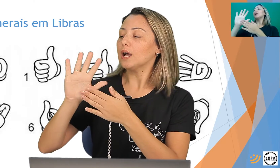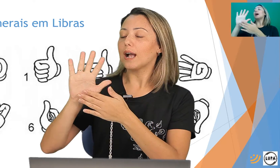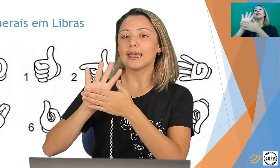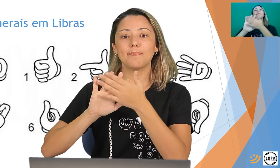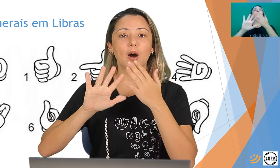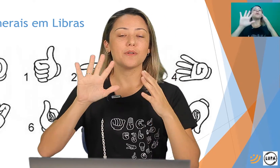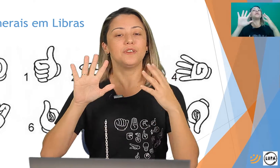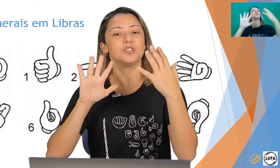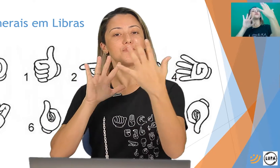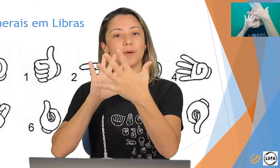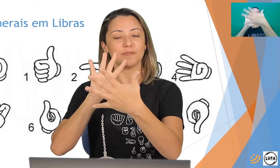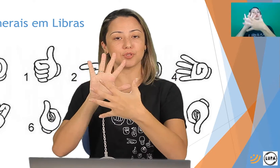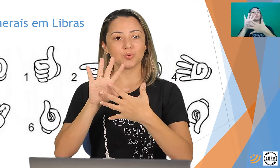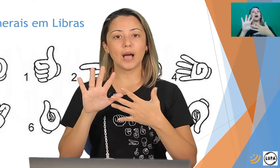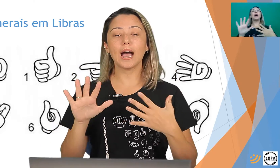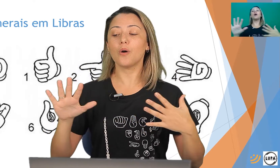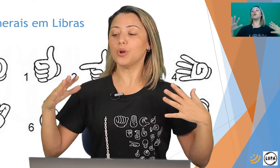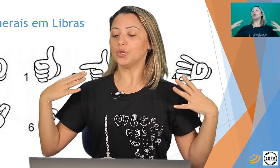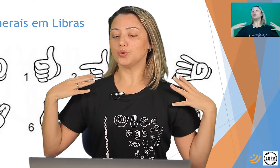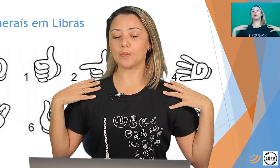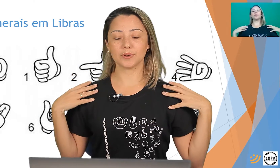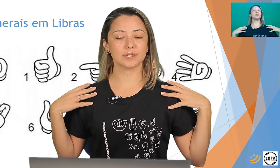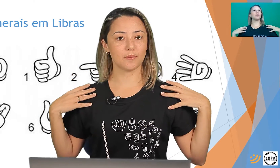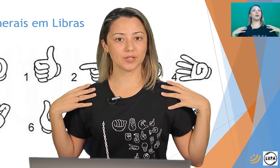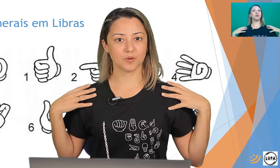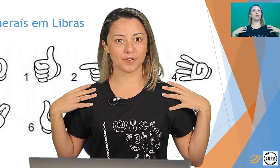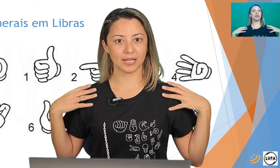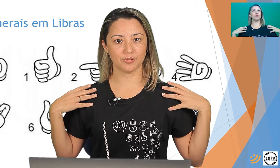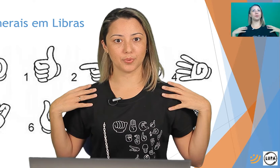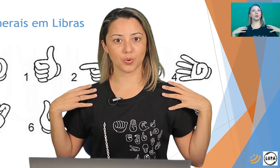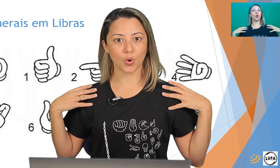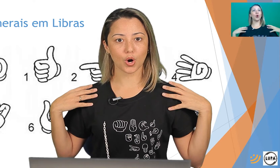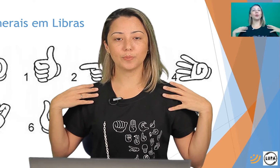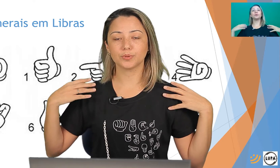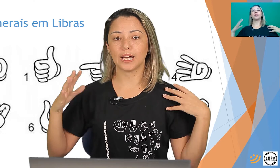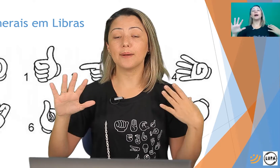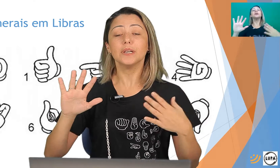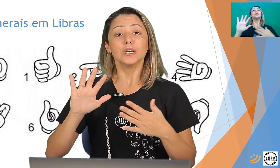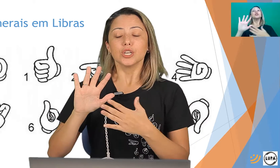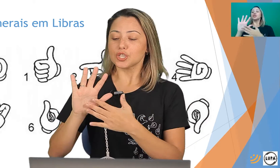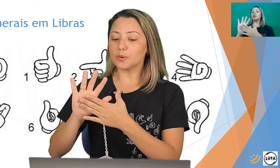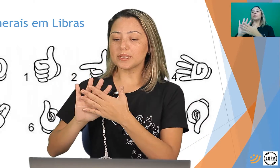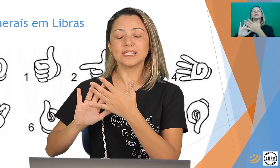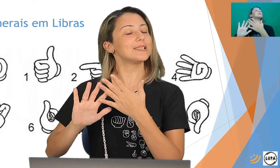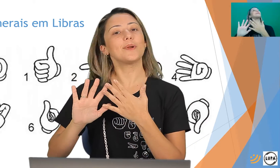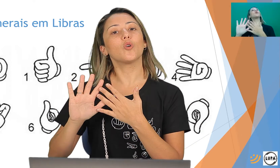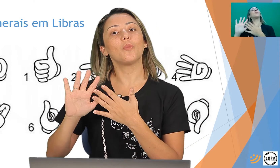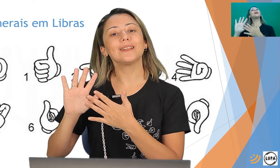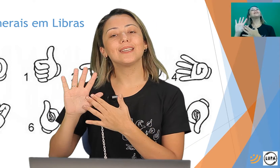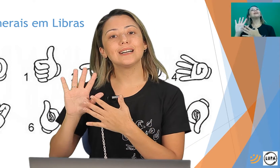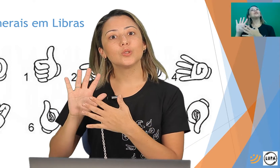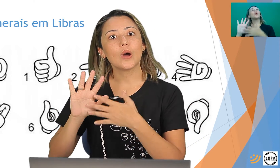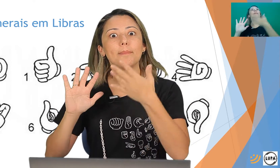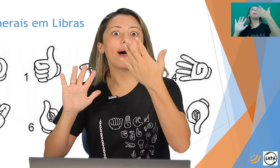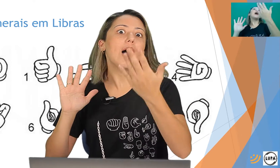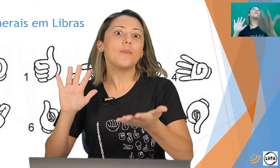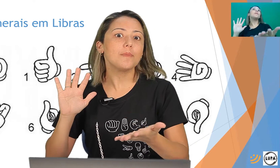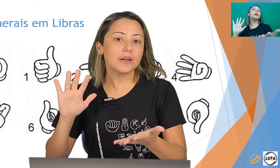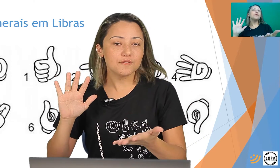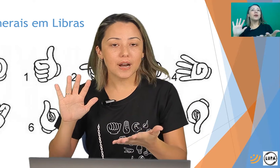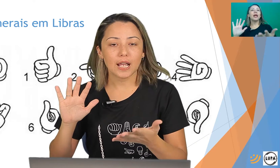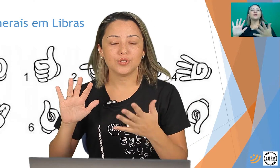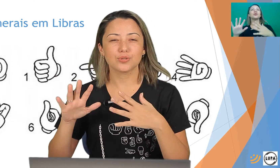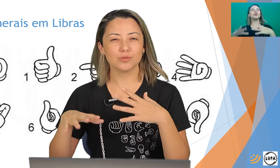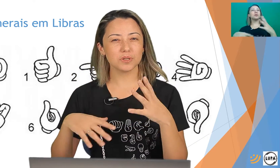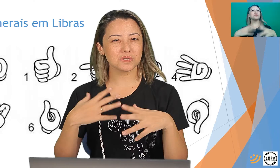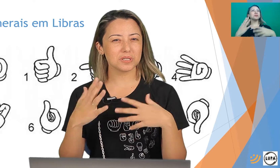números. Que a palma fique de forma visual, numa posição mais confortável para o corpo, tá? Você não precisa se preocupar tanto com a palma